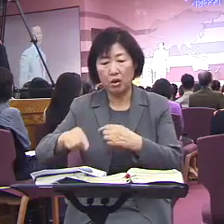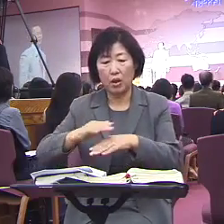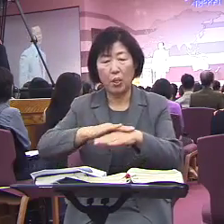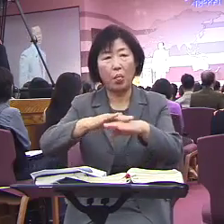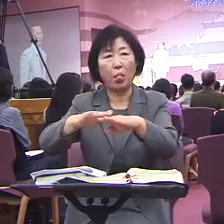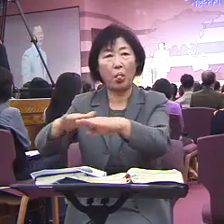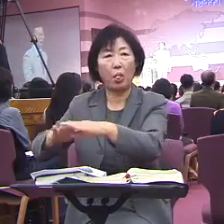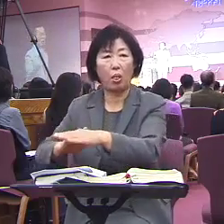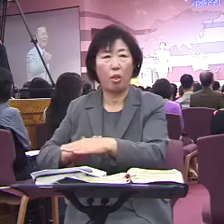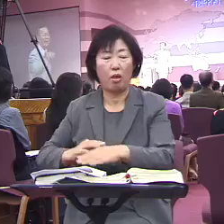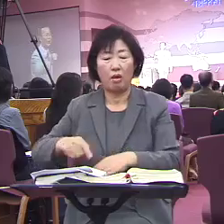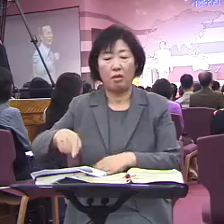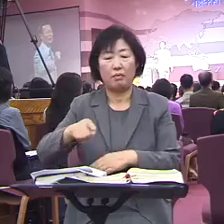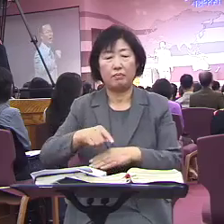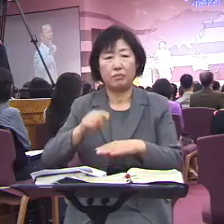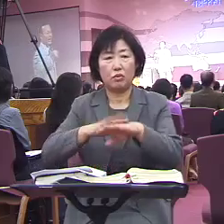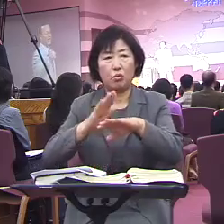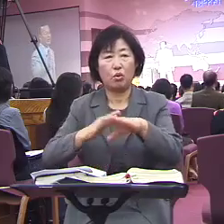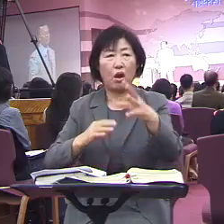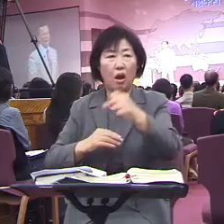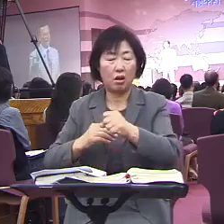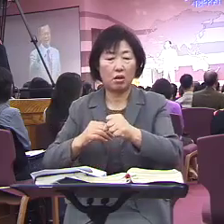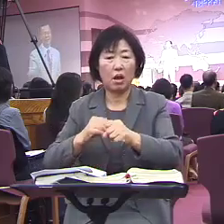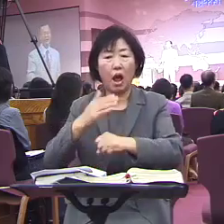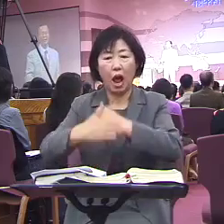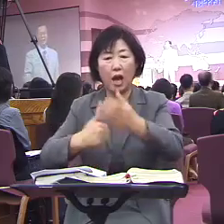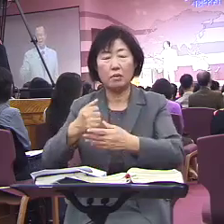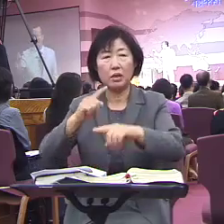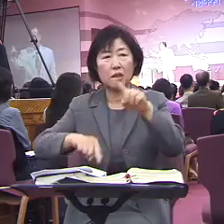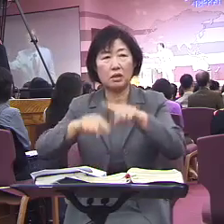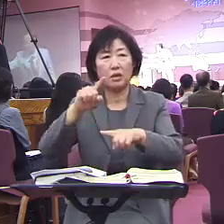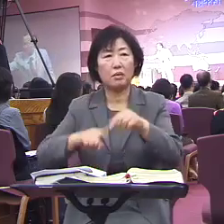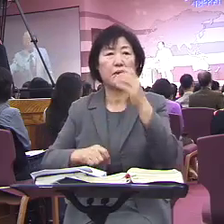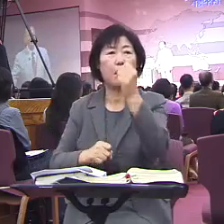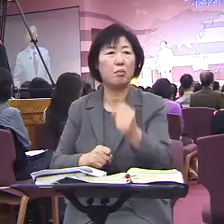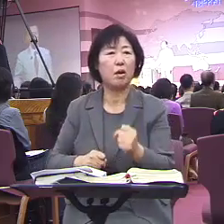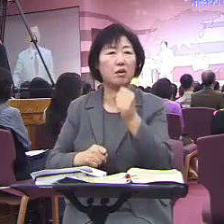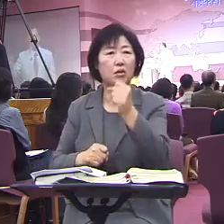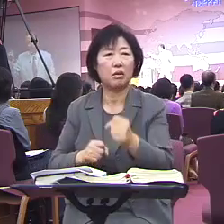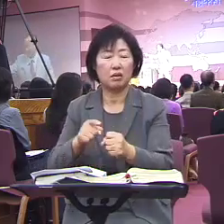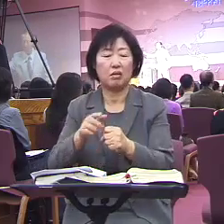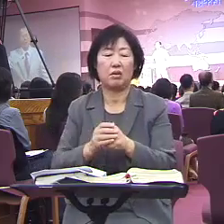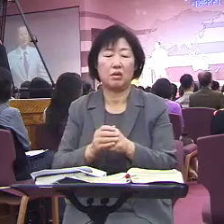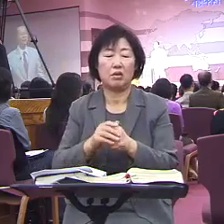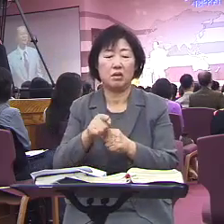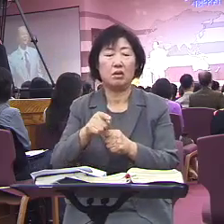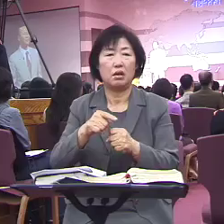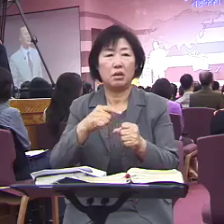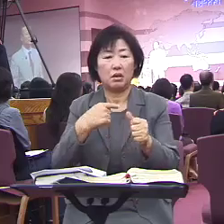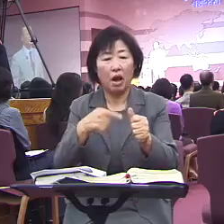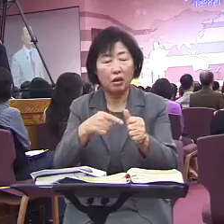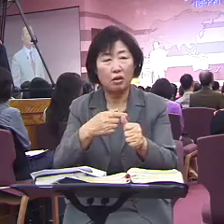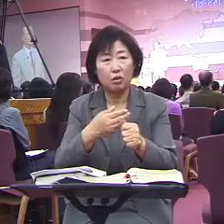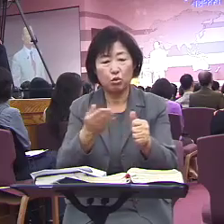돼요. 그리고 손에 갖고 있는 하나님의 집, 하나님의 막대기가 거기 있지 않느냐 하면서 좀 가리켜야 돼요.